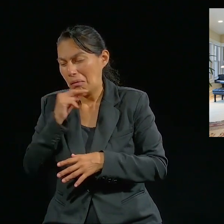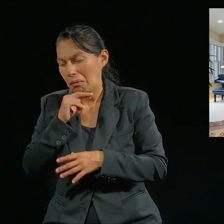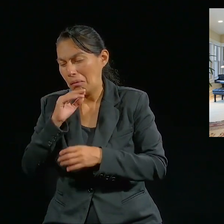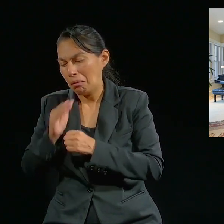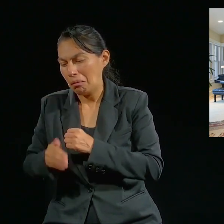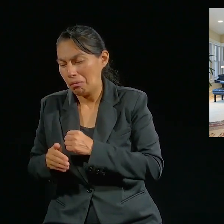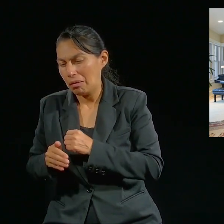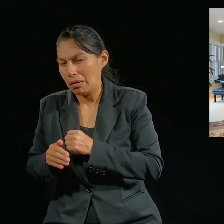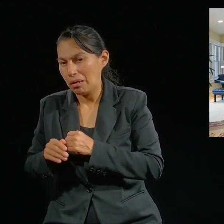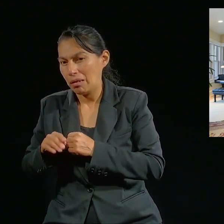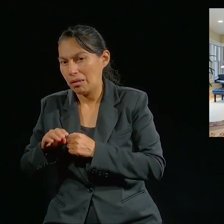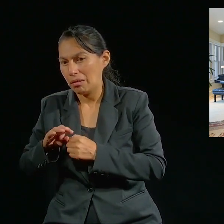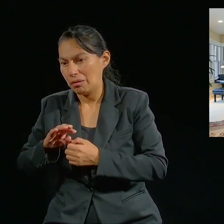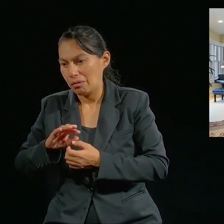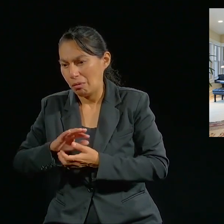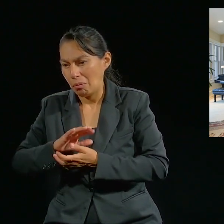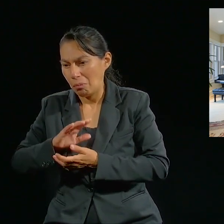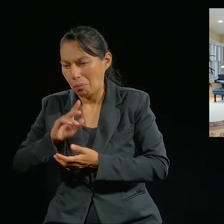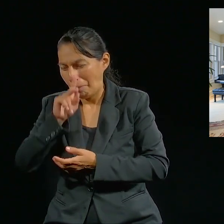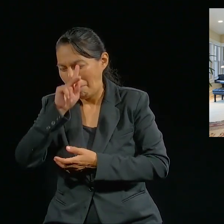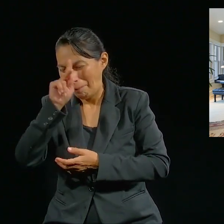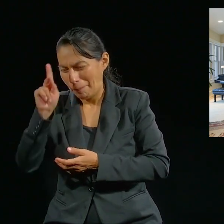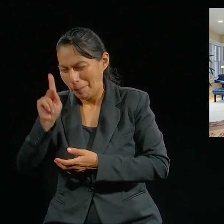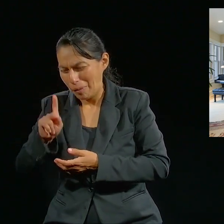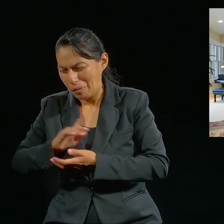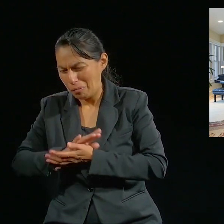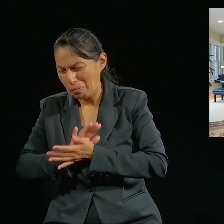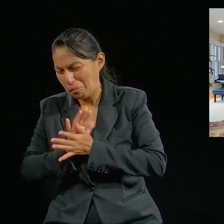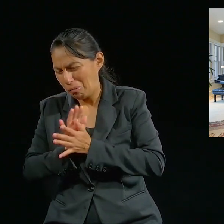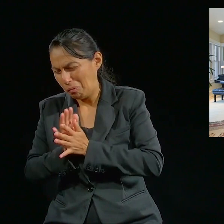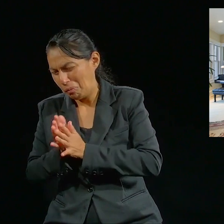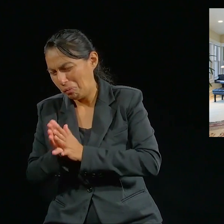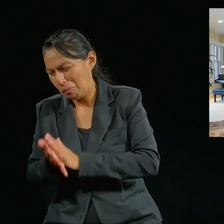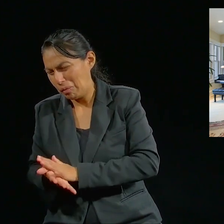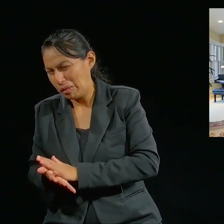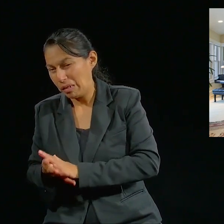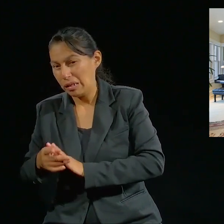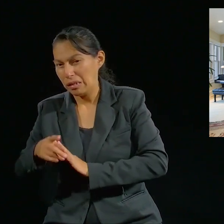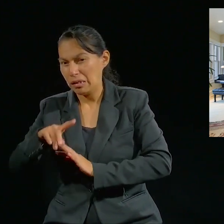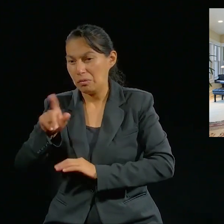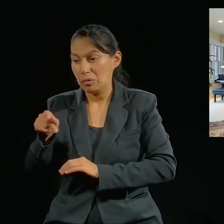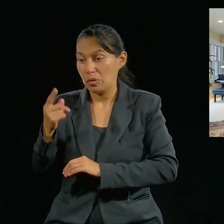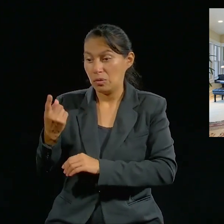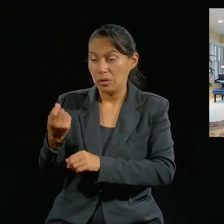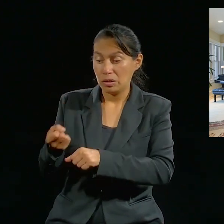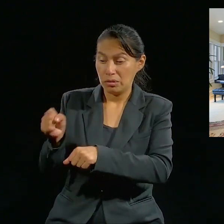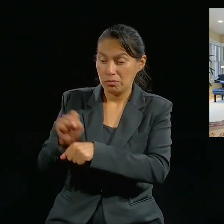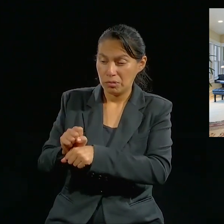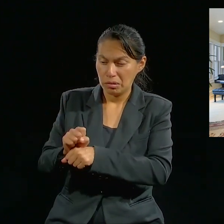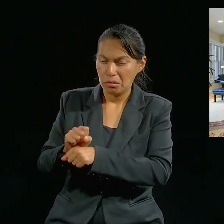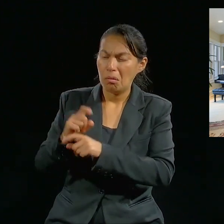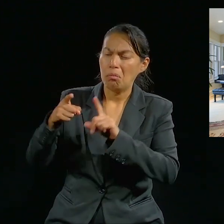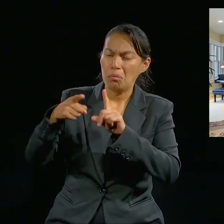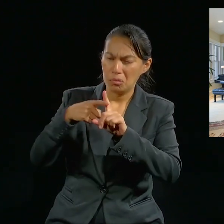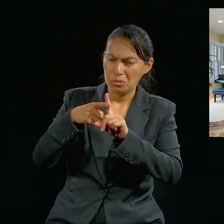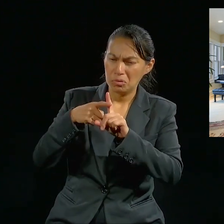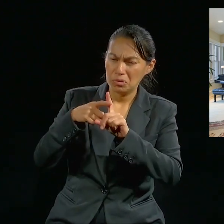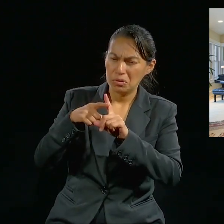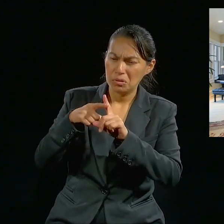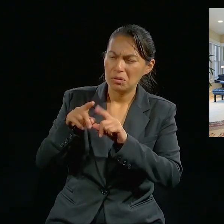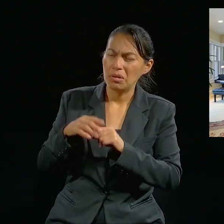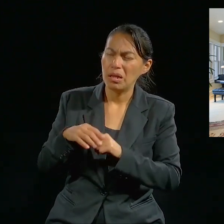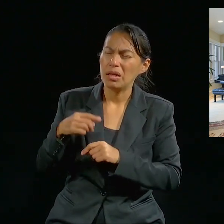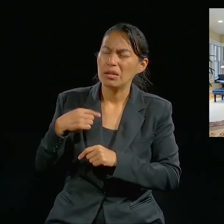ser leve empezó a cambiar después de una semana de haber salido a la prueba positiva